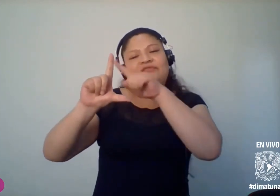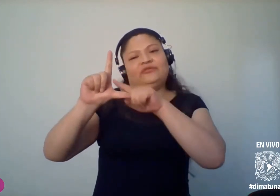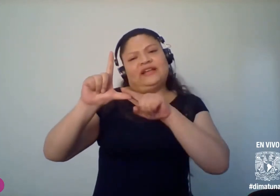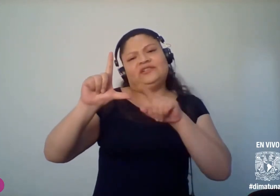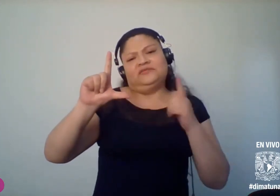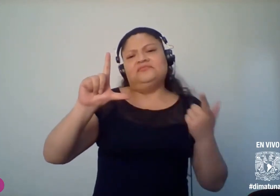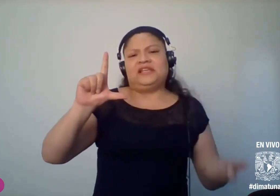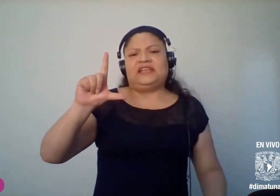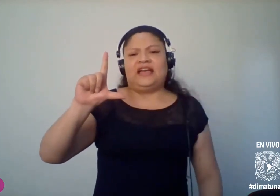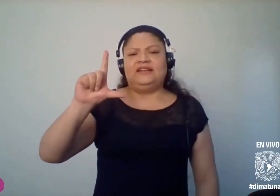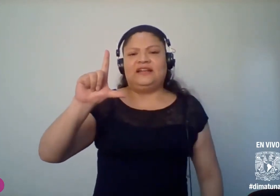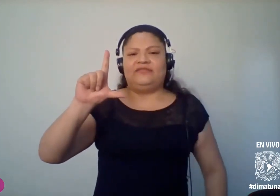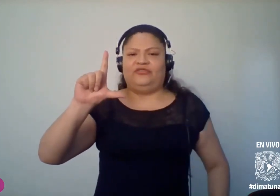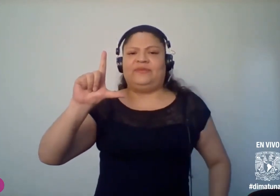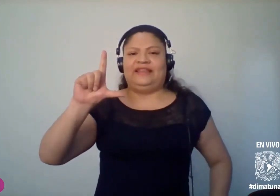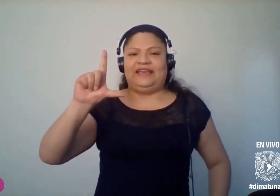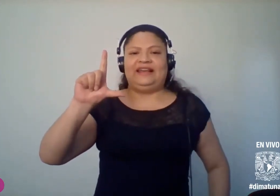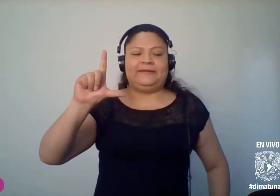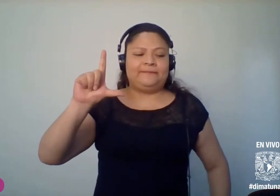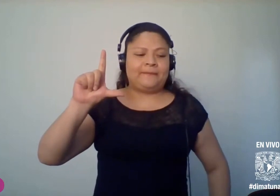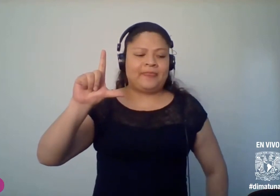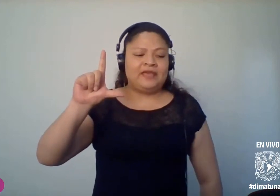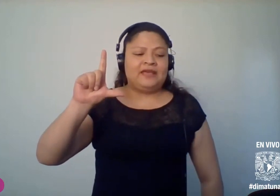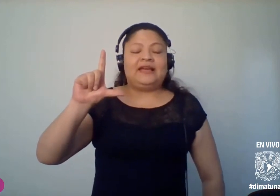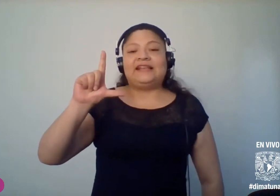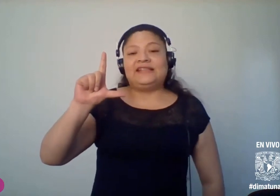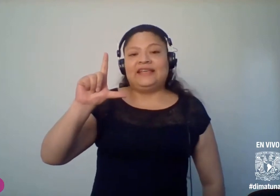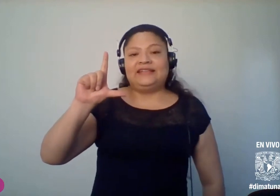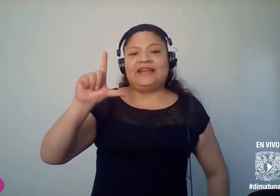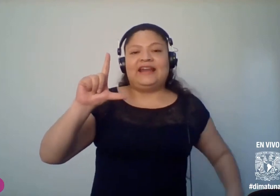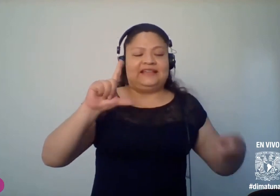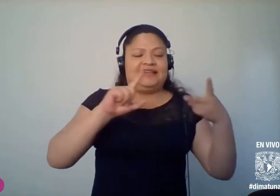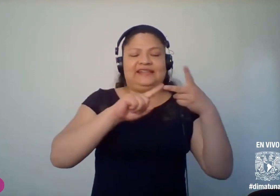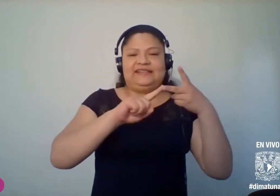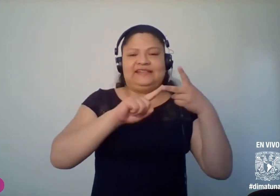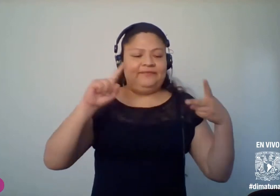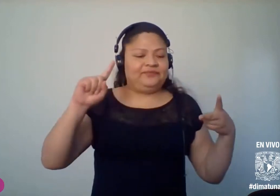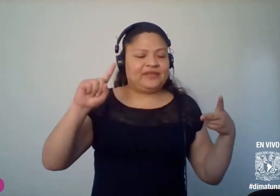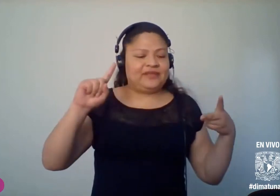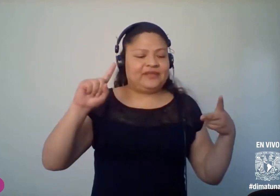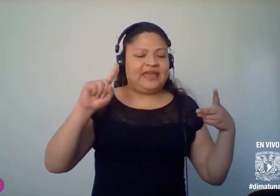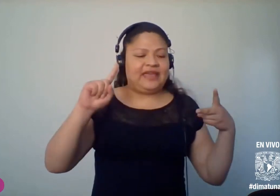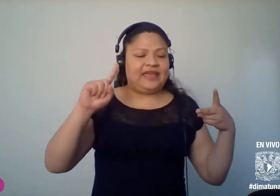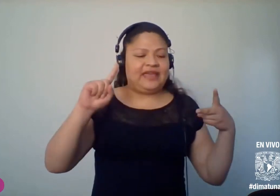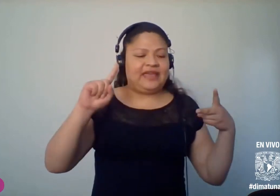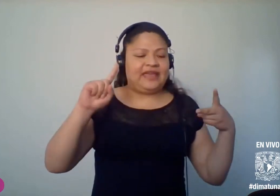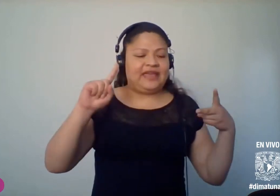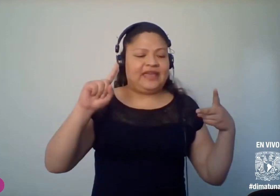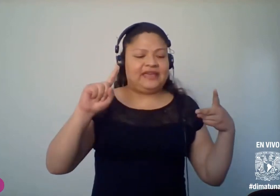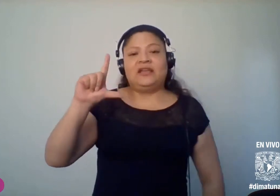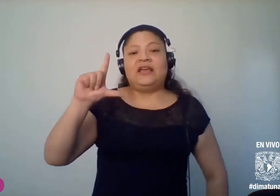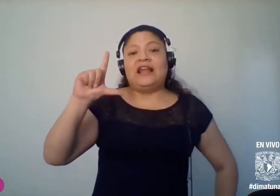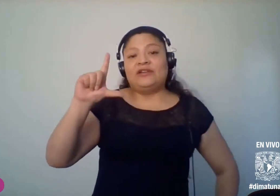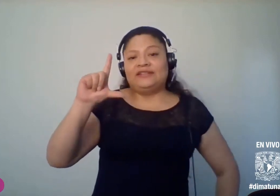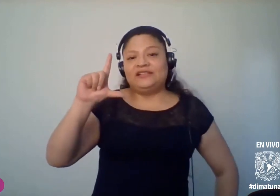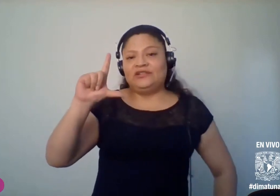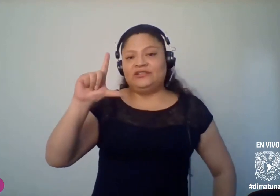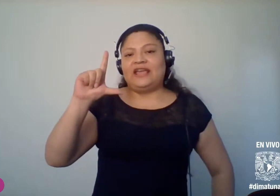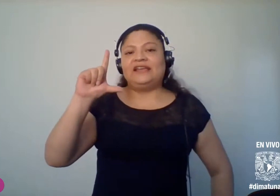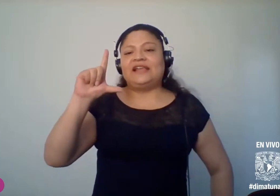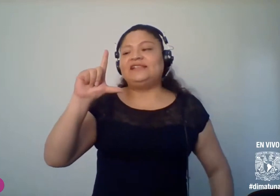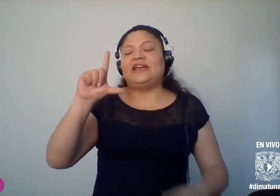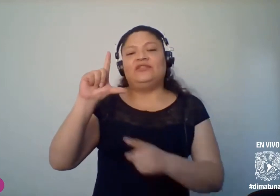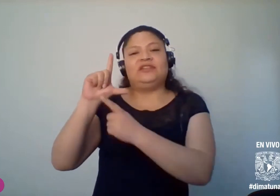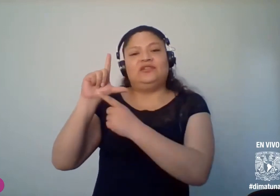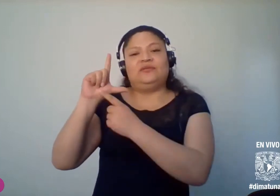La configuración sería la forma de L. La siguiente característica es la